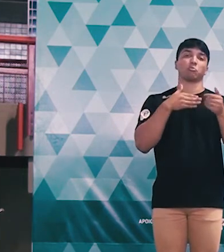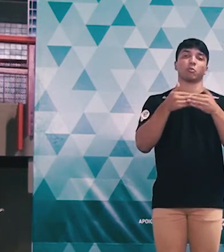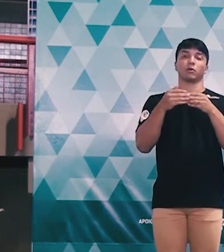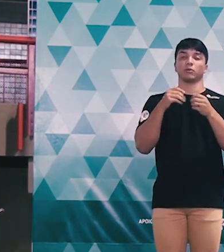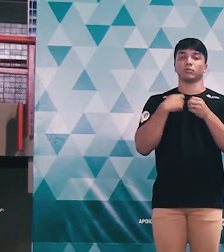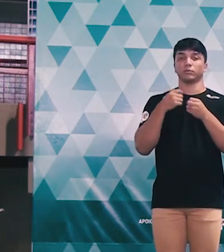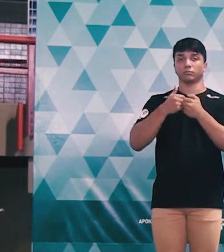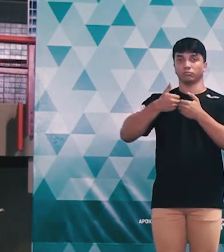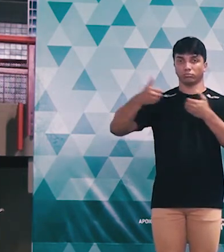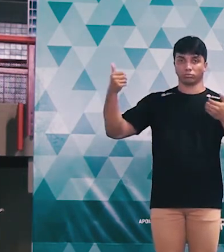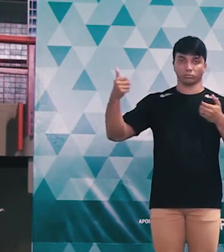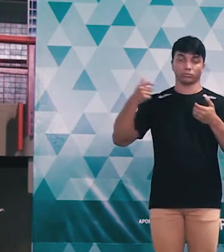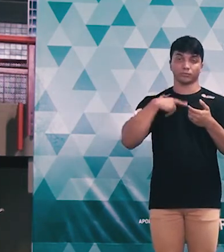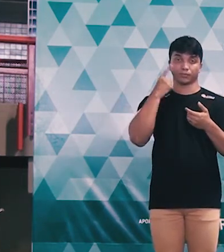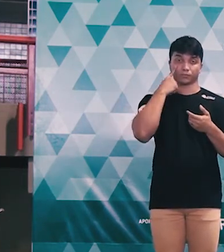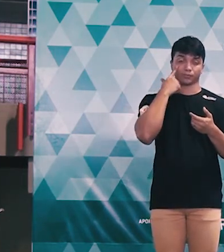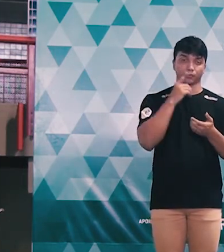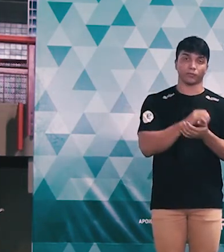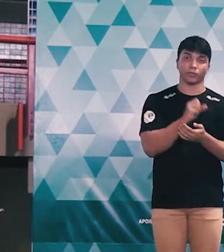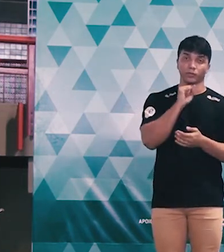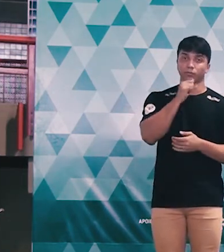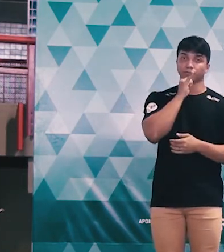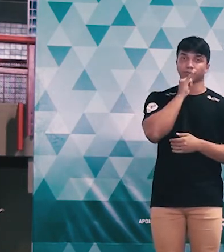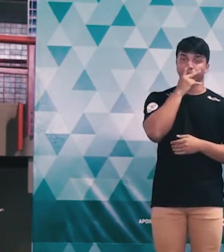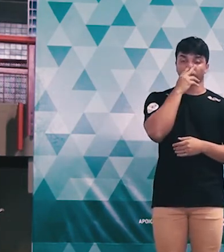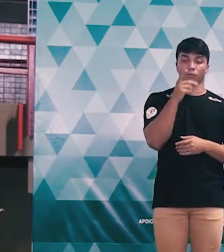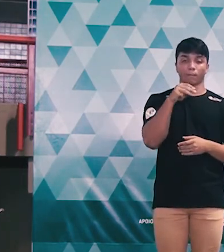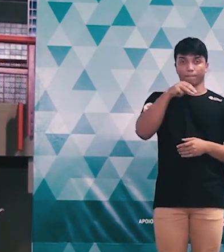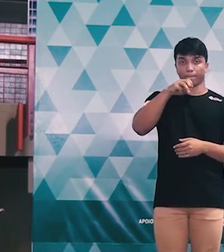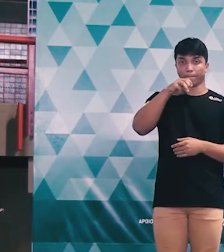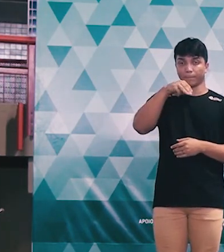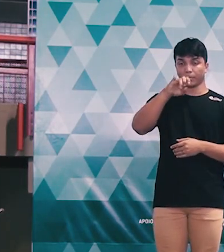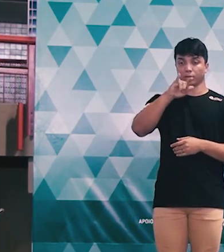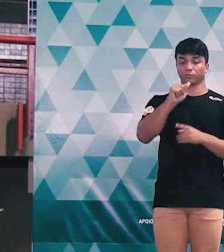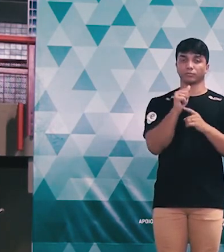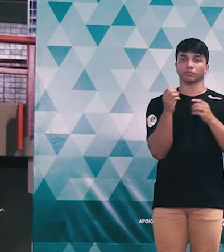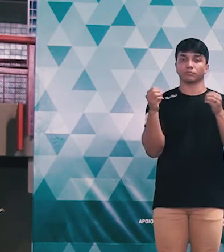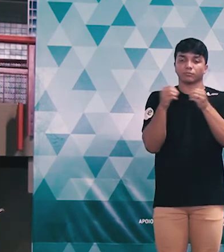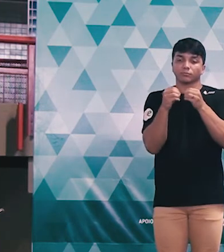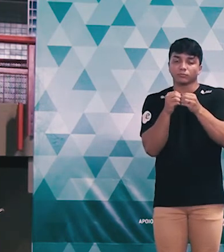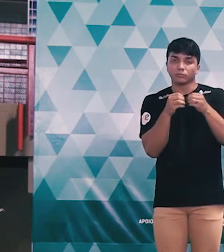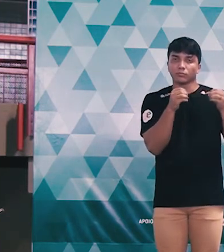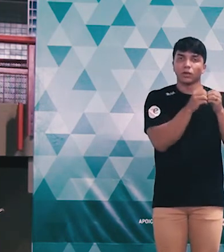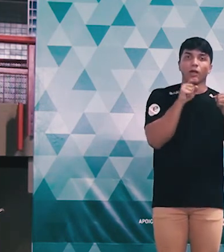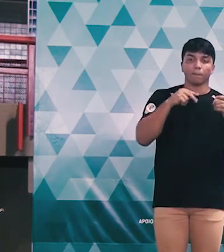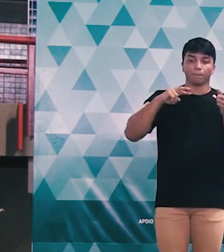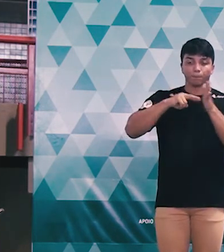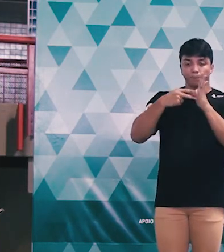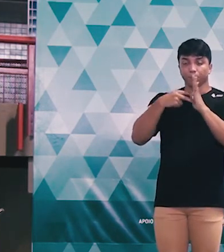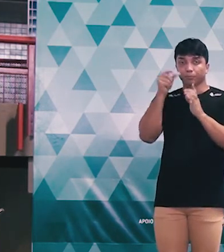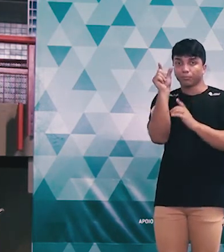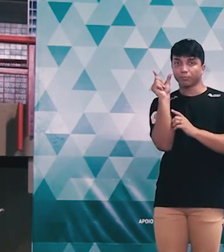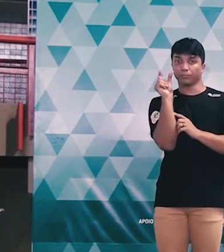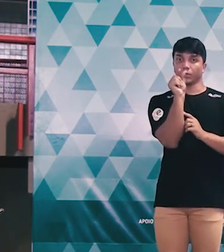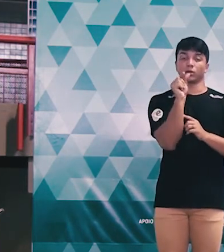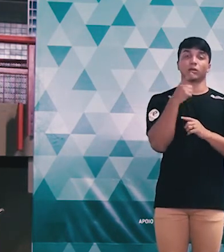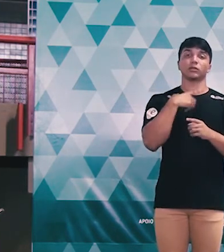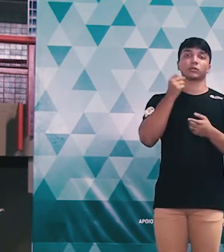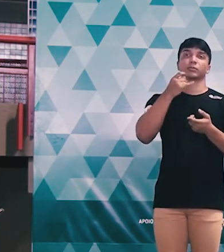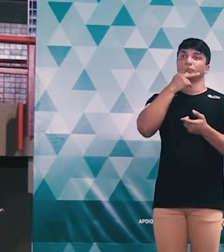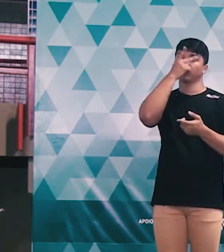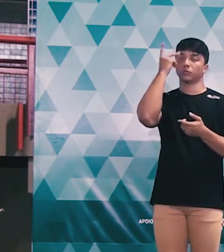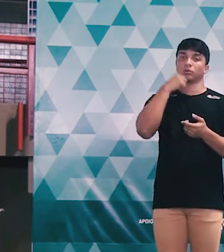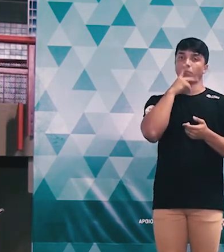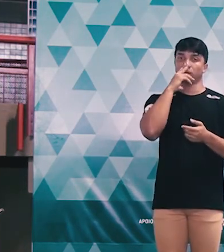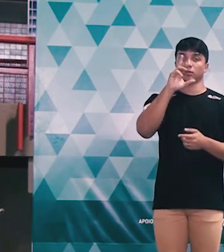Quando a dispersão é pequena, quando os resultados estão mais próximos da média, significa dizer que esse atleta ou esse aluno